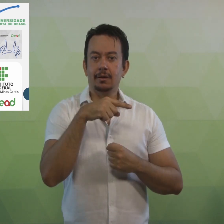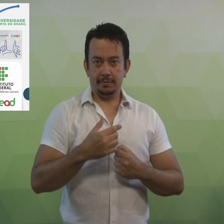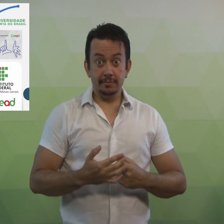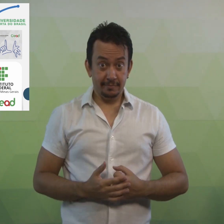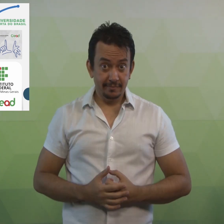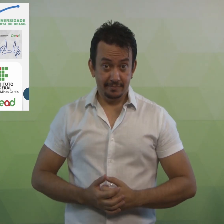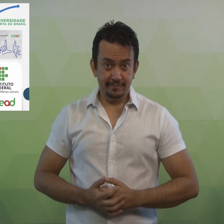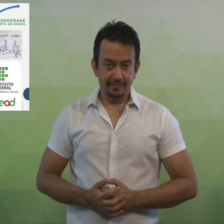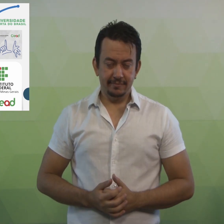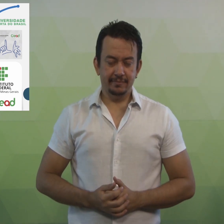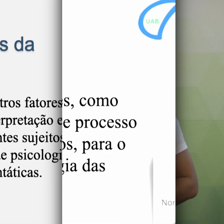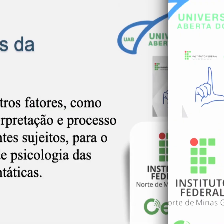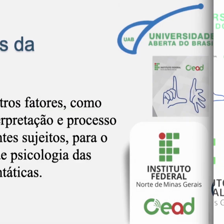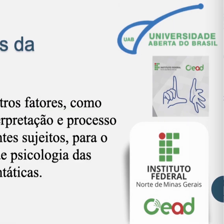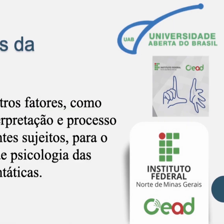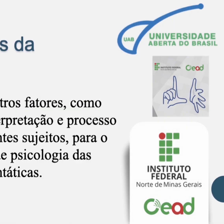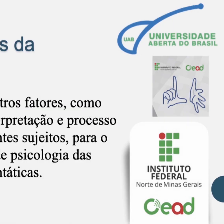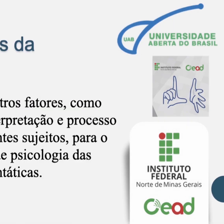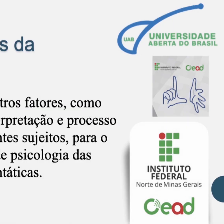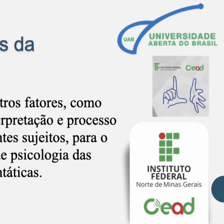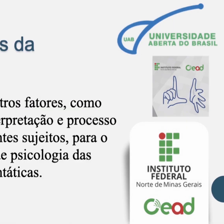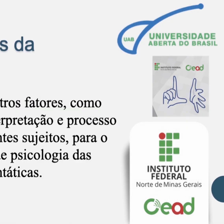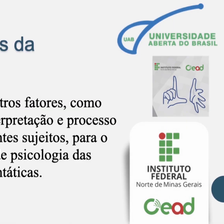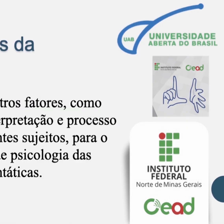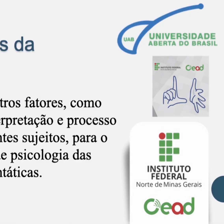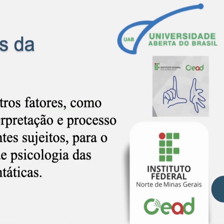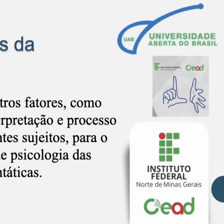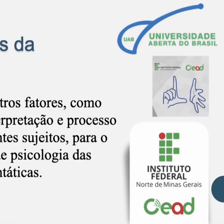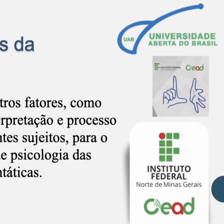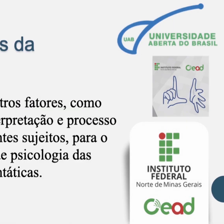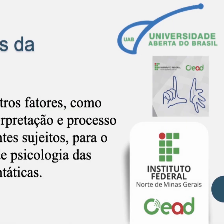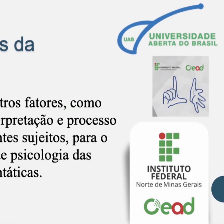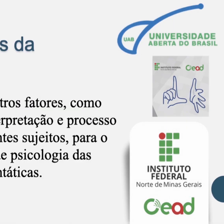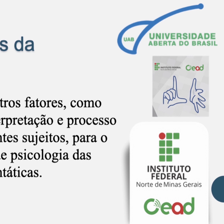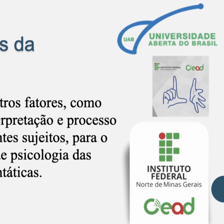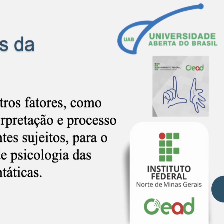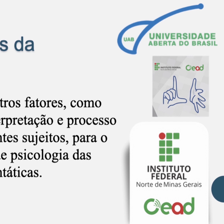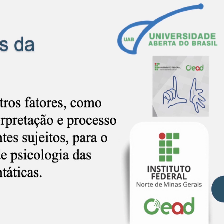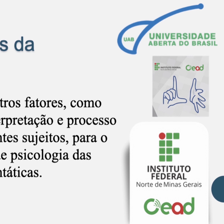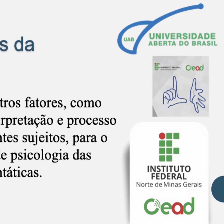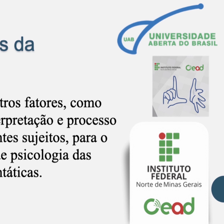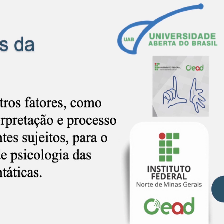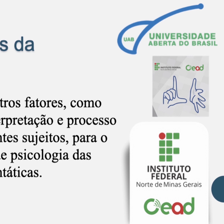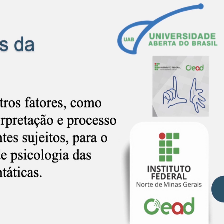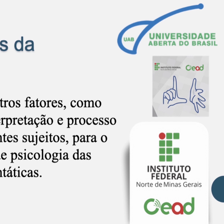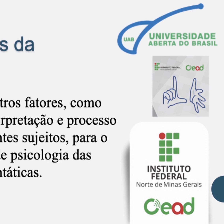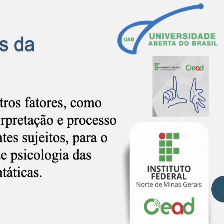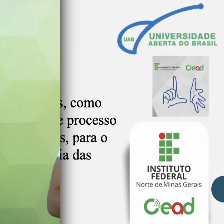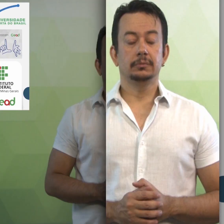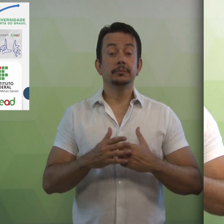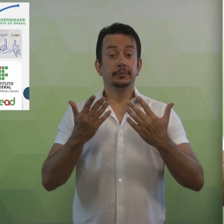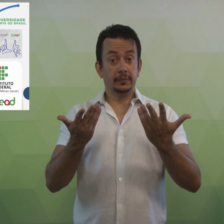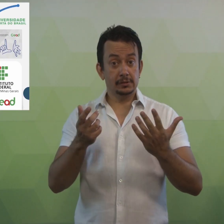eu vou adquirir algo, eu faço isso através da observação e eu vou ter essa aquisição linguística.